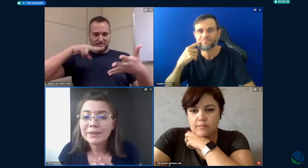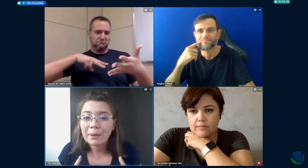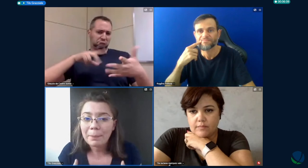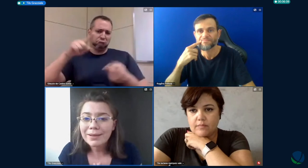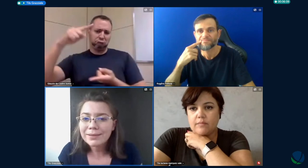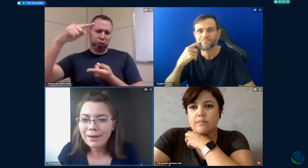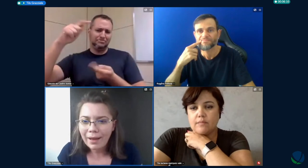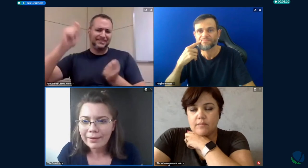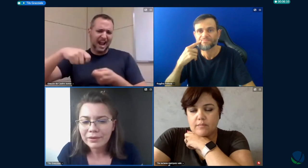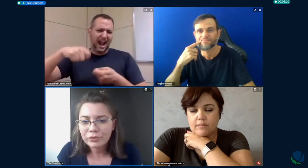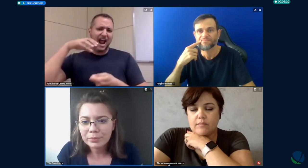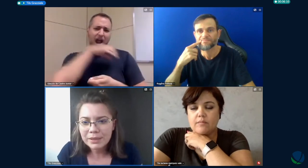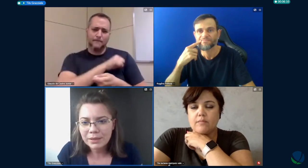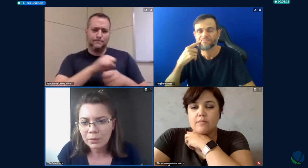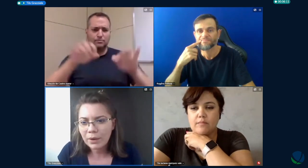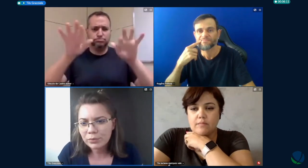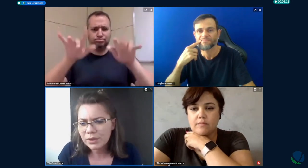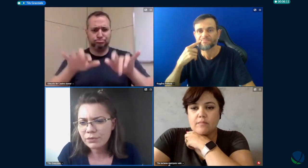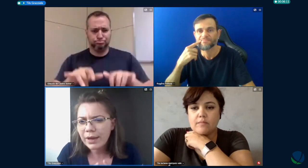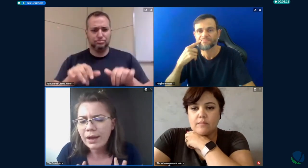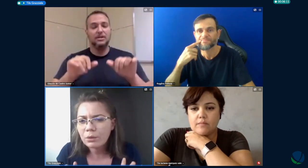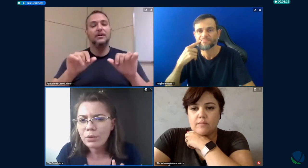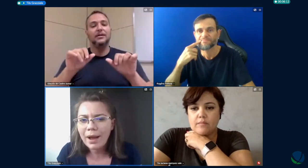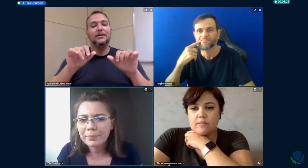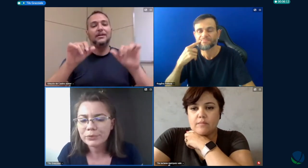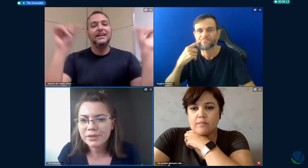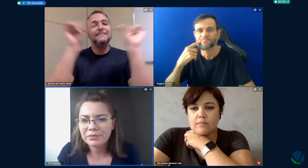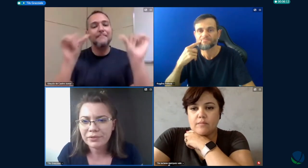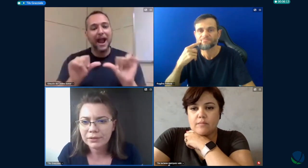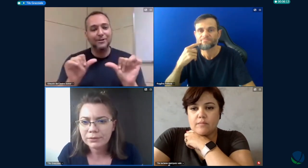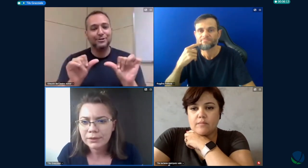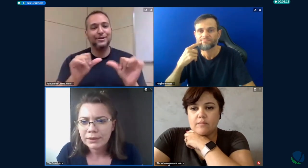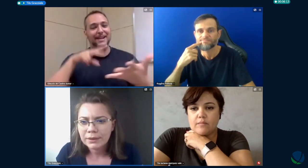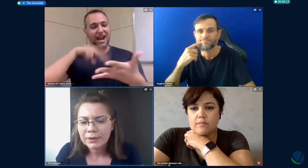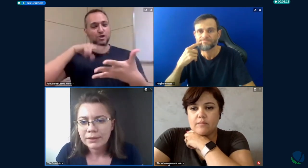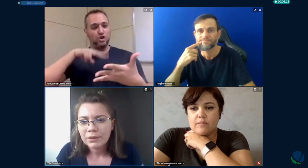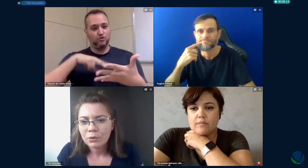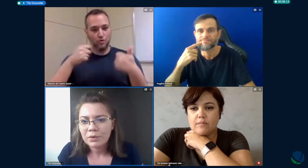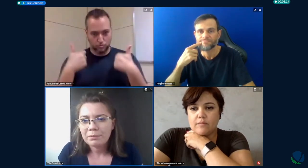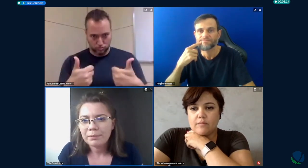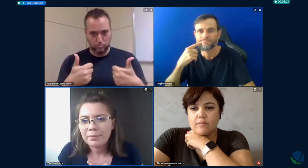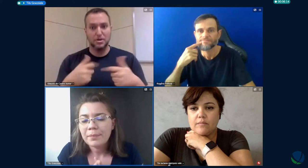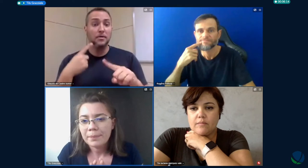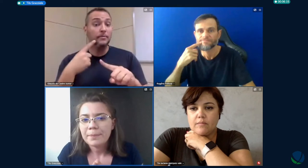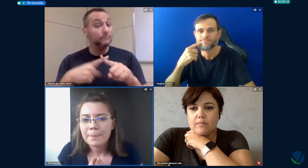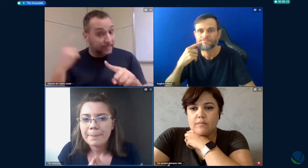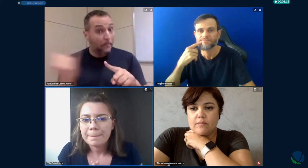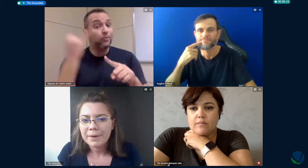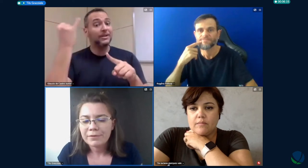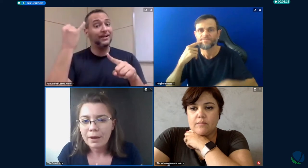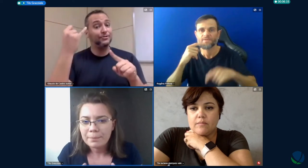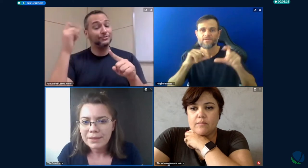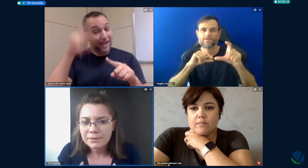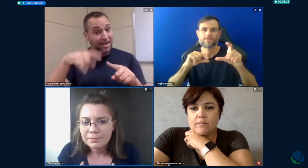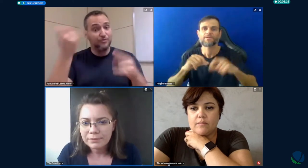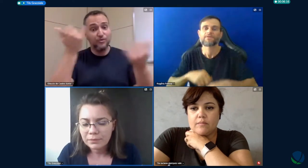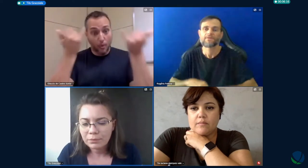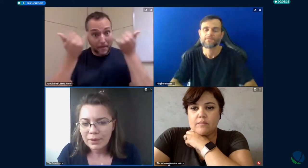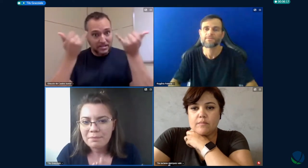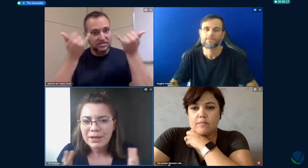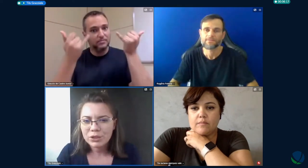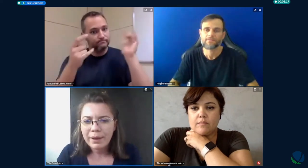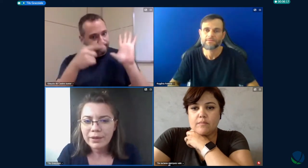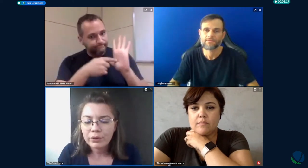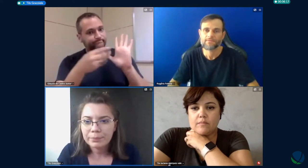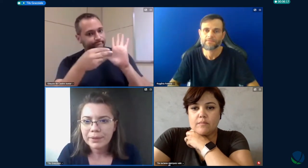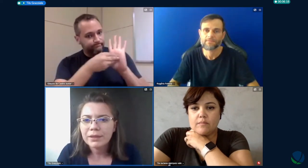transcrever de uma maneira mais clara a informação. É possível, é algo rápido a ser feito. para ficar mais